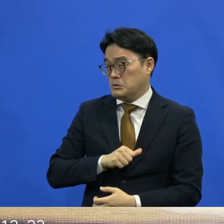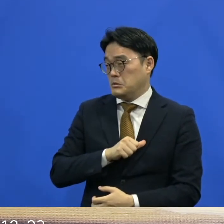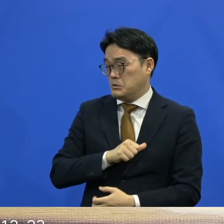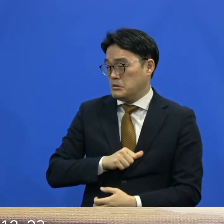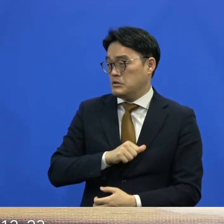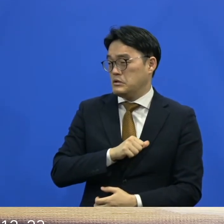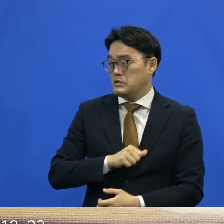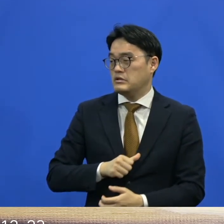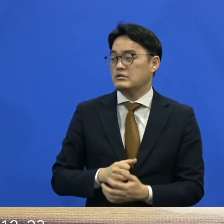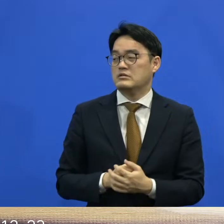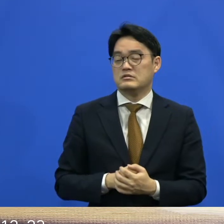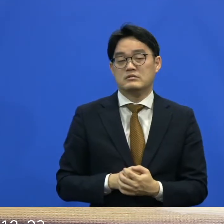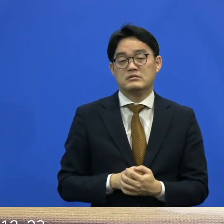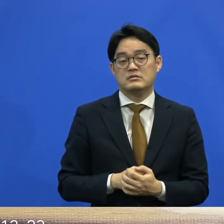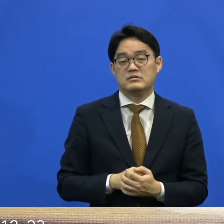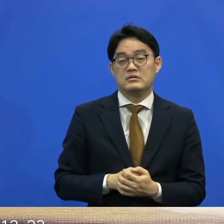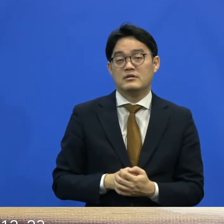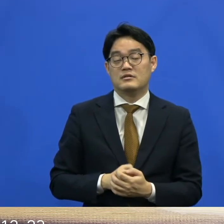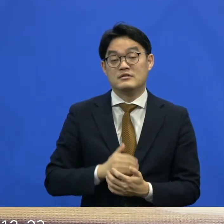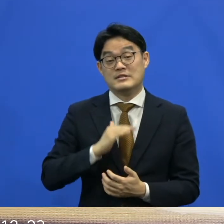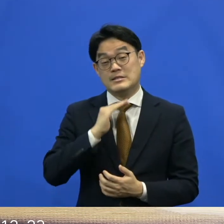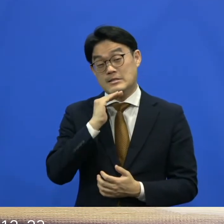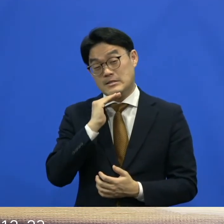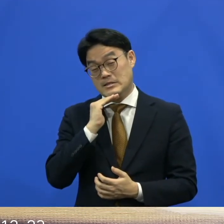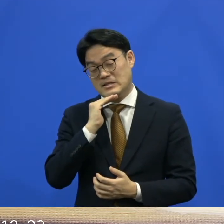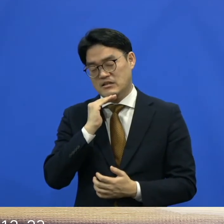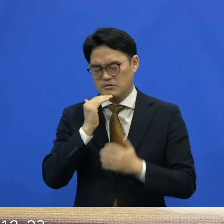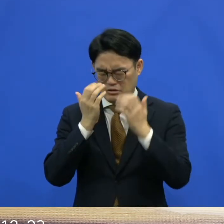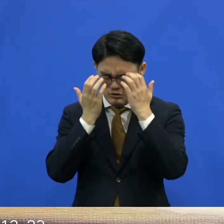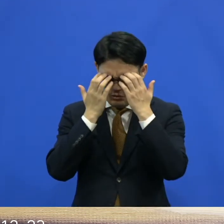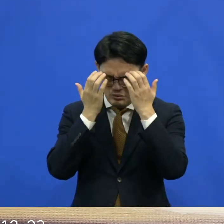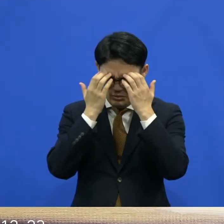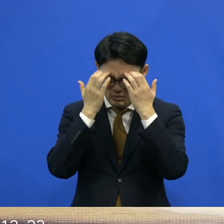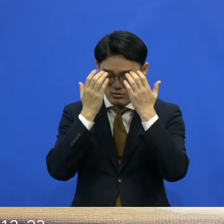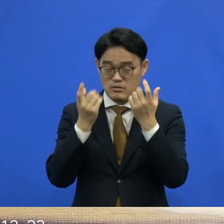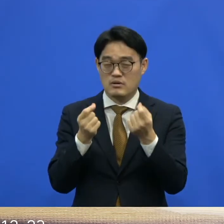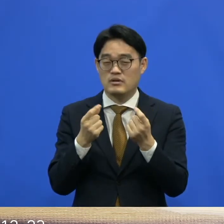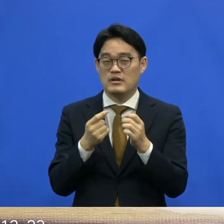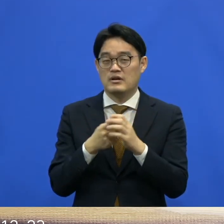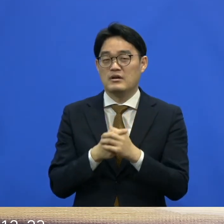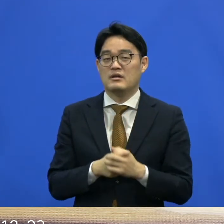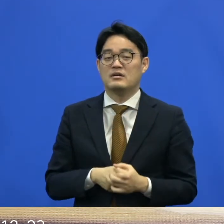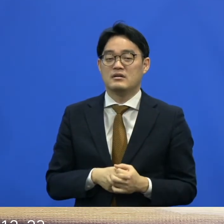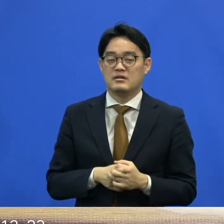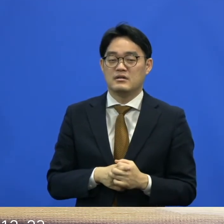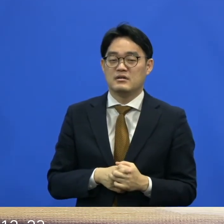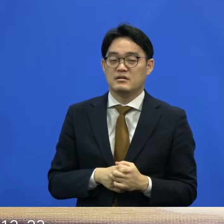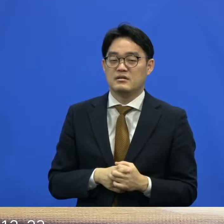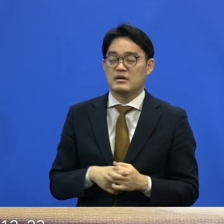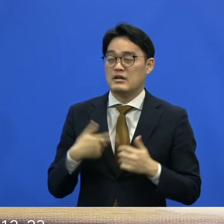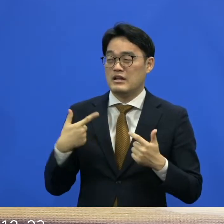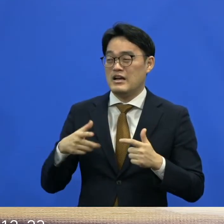그냥 그 고통, 기다림이 고통이에요. 그러니까 소리를 내면서 기다리는 거예요.